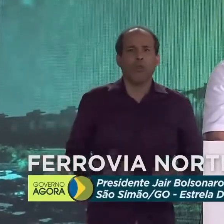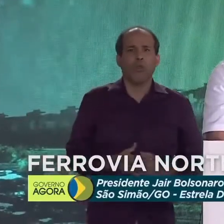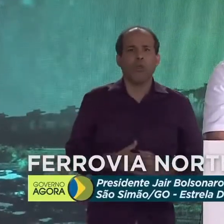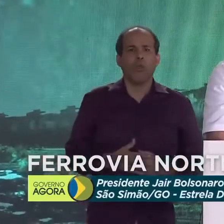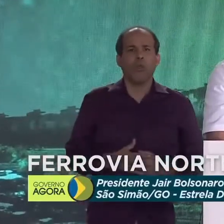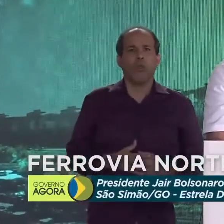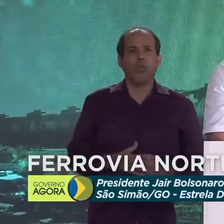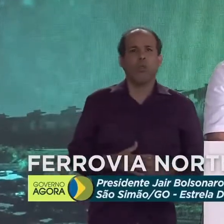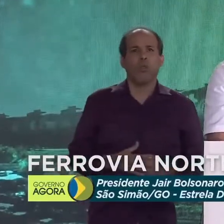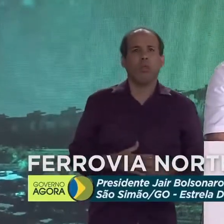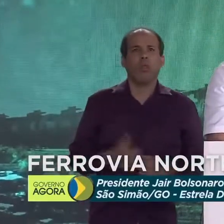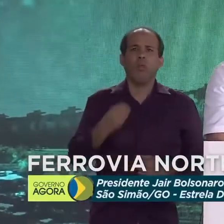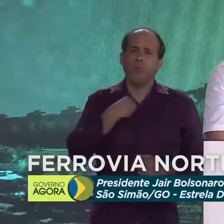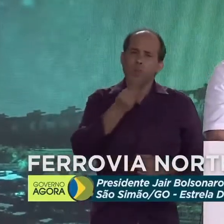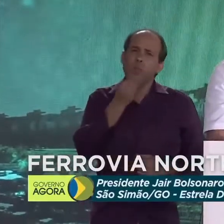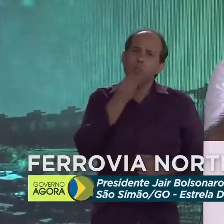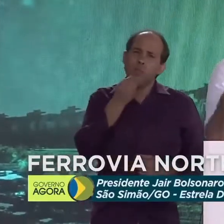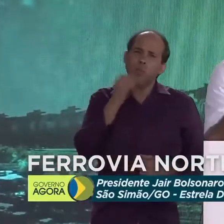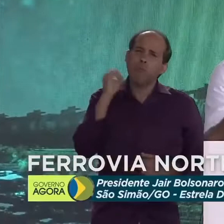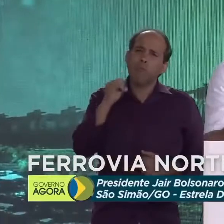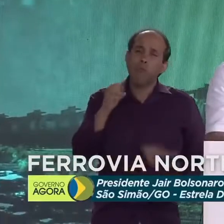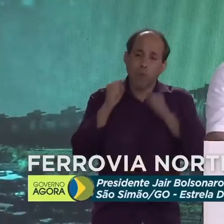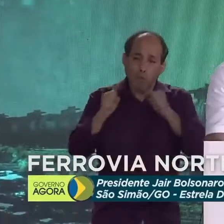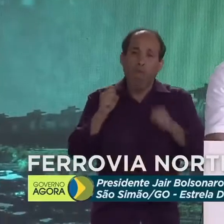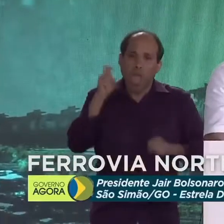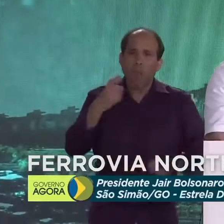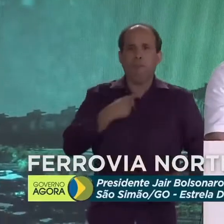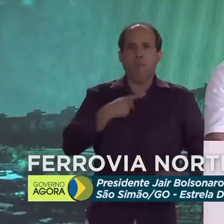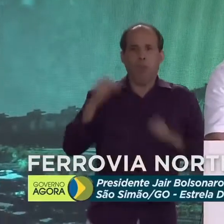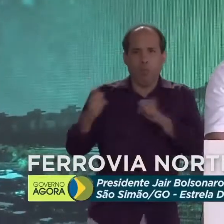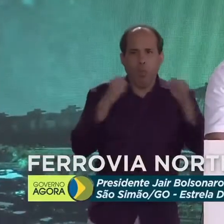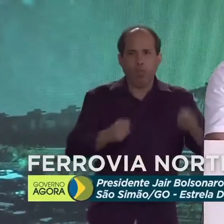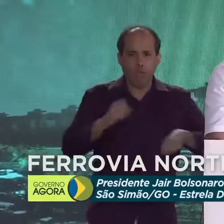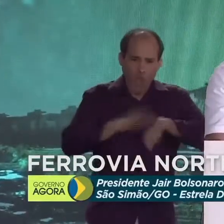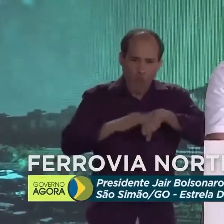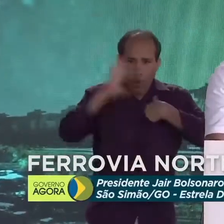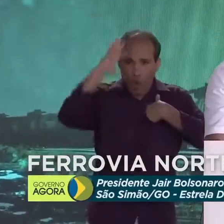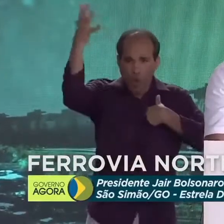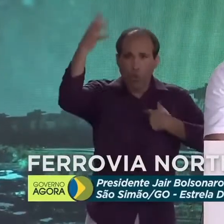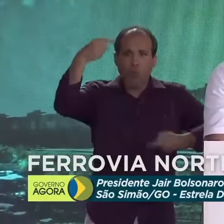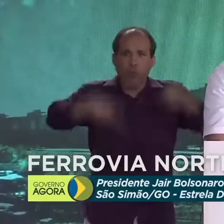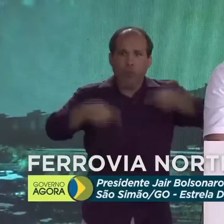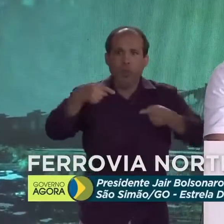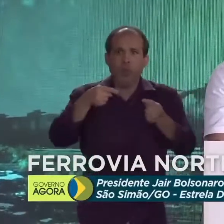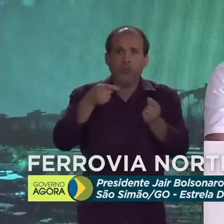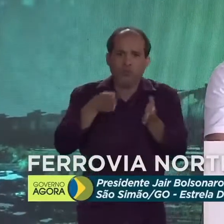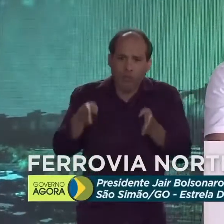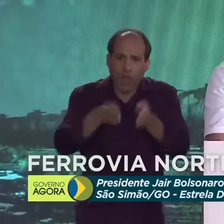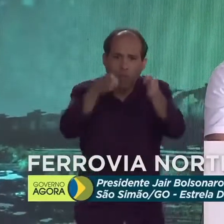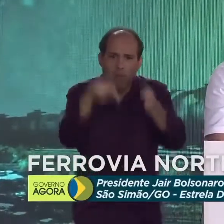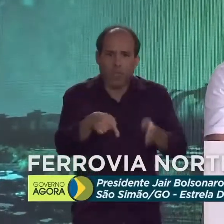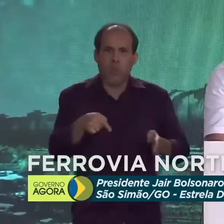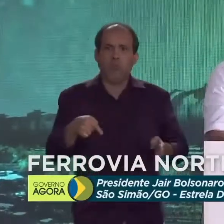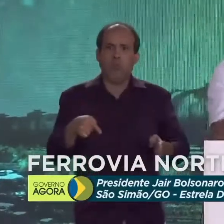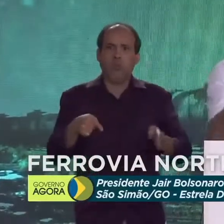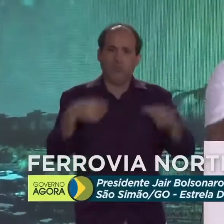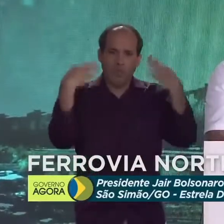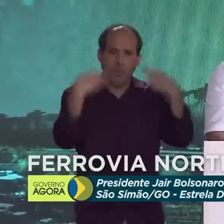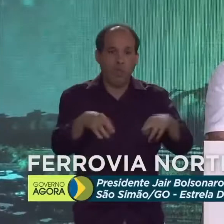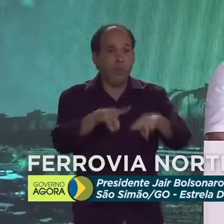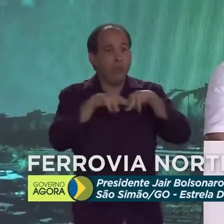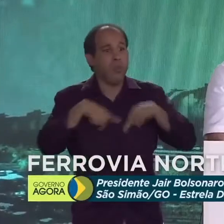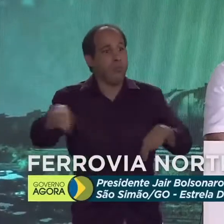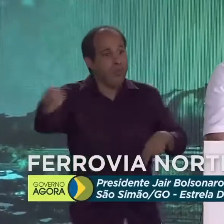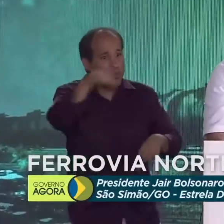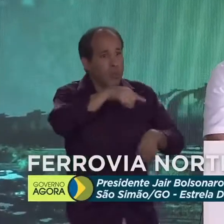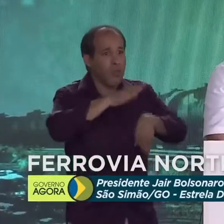Como eu gostaria de ter o poder, como deveria ser meu, para definir essa política. Para isso que vocês, muitos de